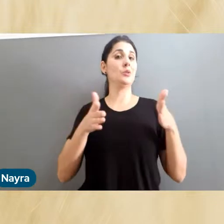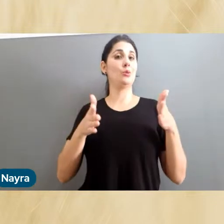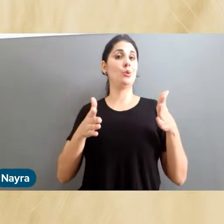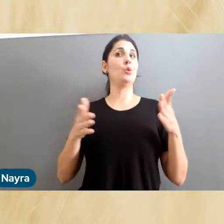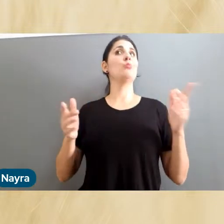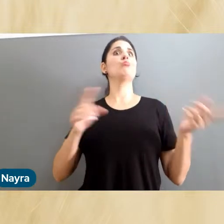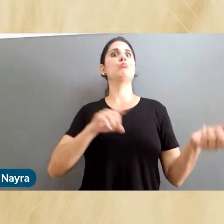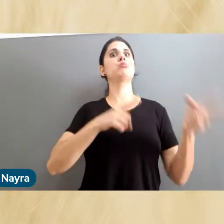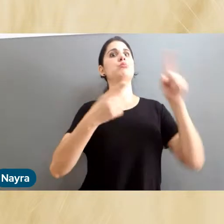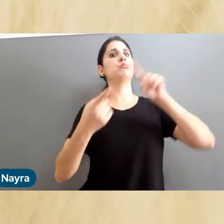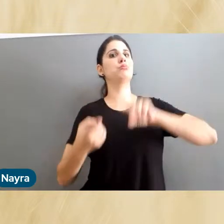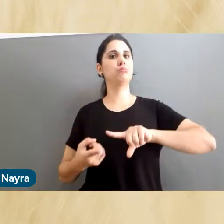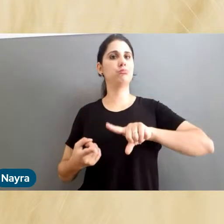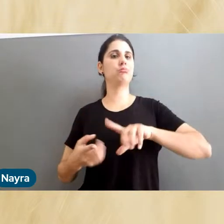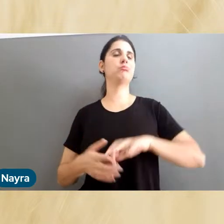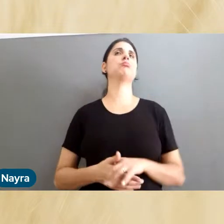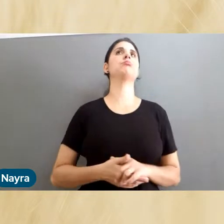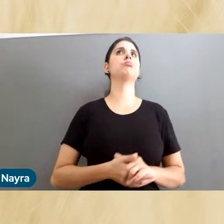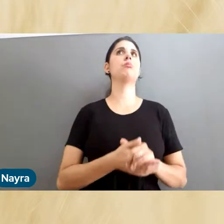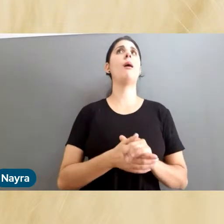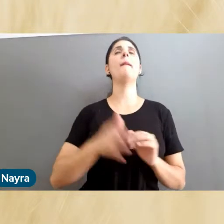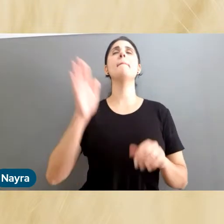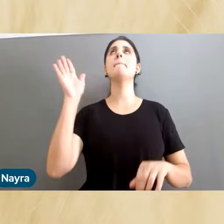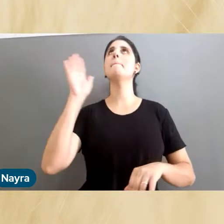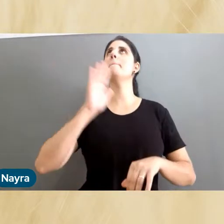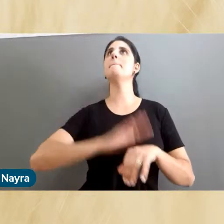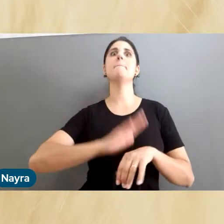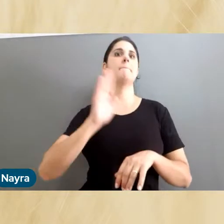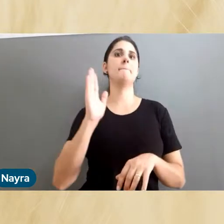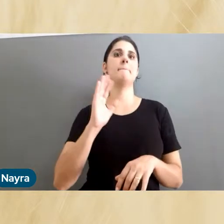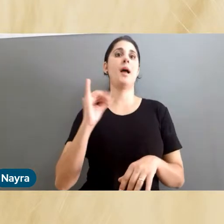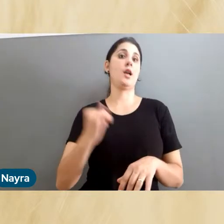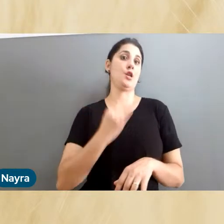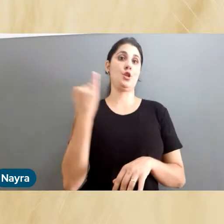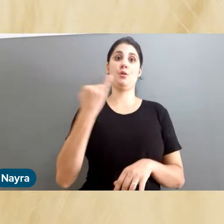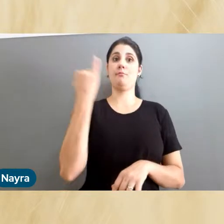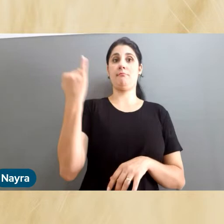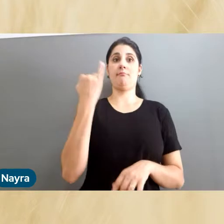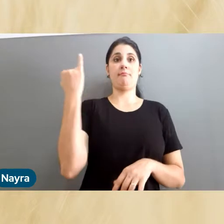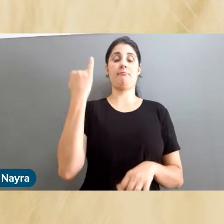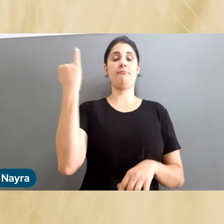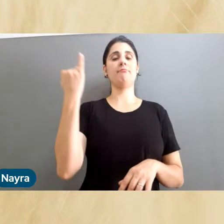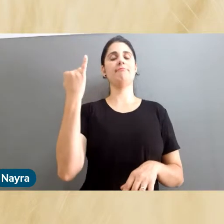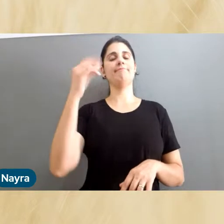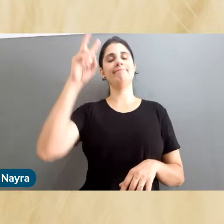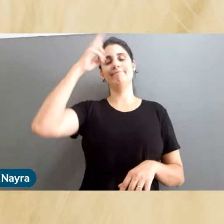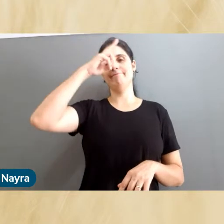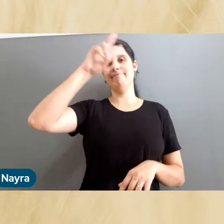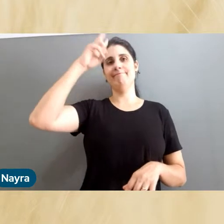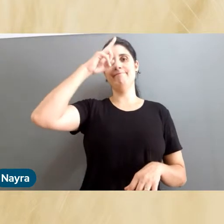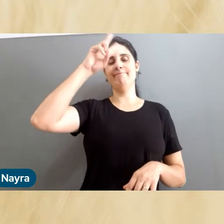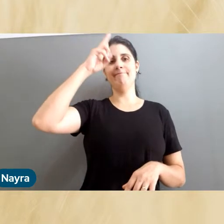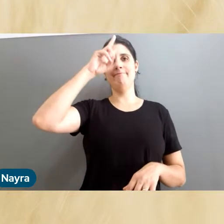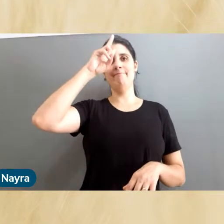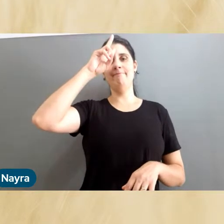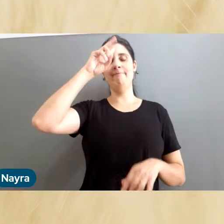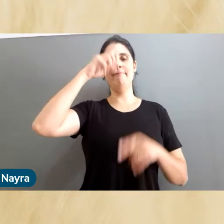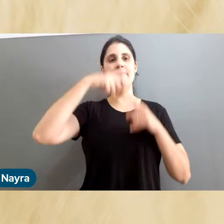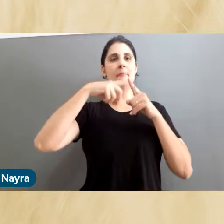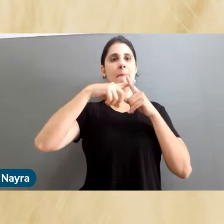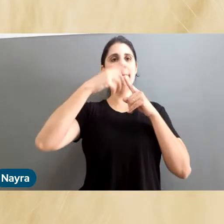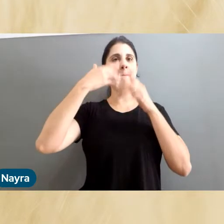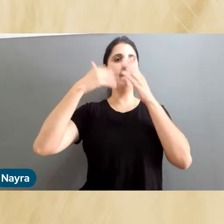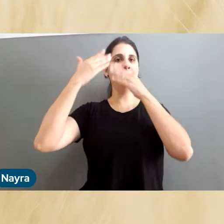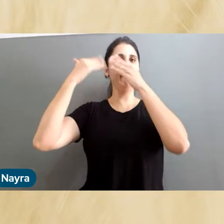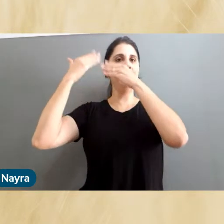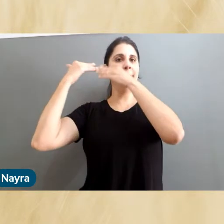transição. Talvez um dos momentos de transição mais importantes para a nossa história. Porque há 2000 anos atrás, nós